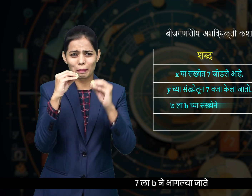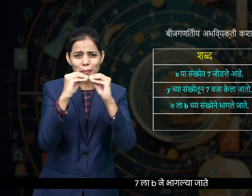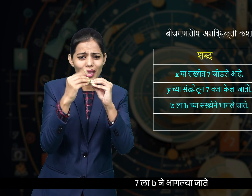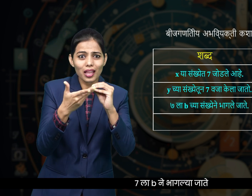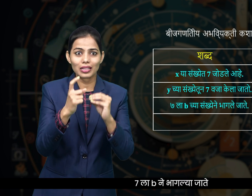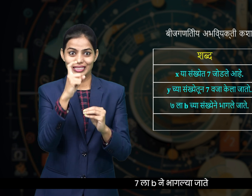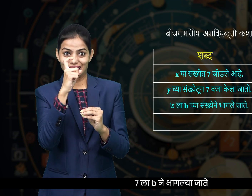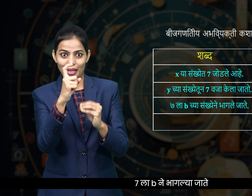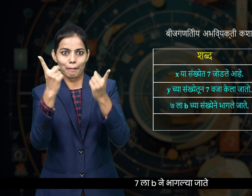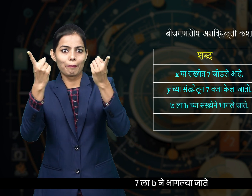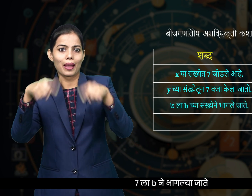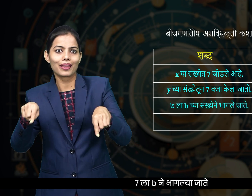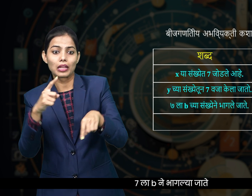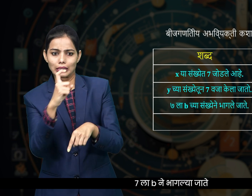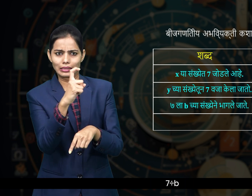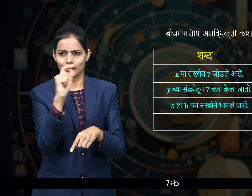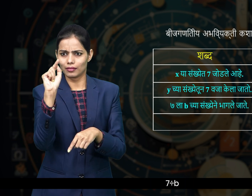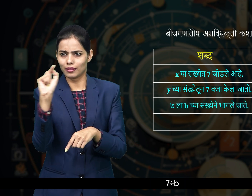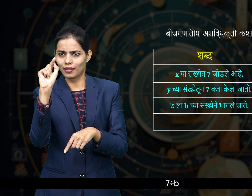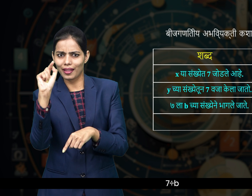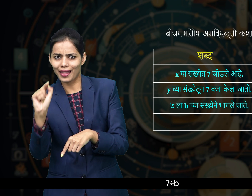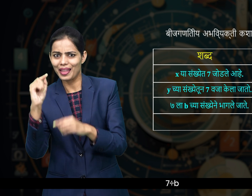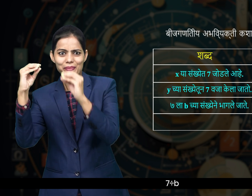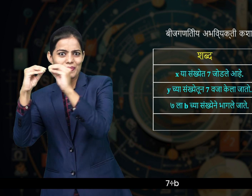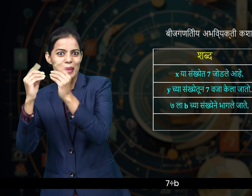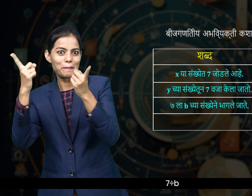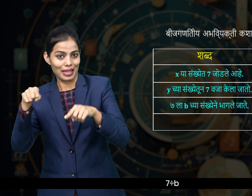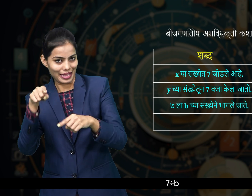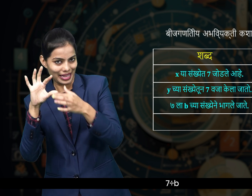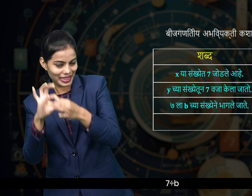7 ला b ने भागले जाते, 7 भागिले b.